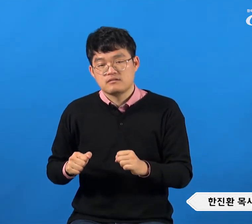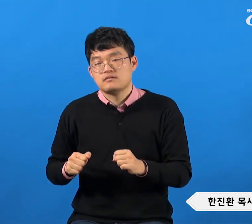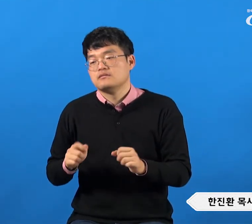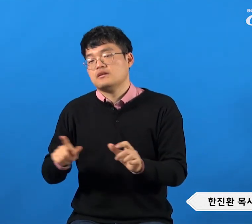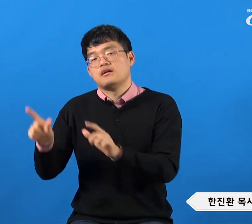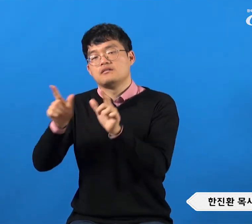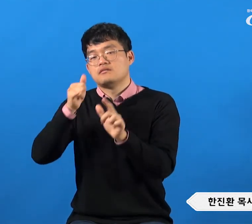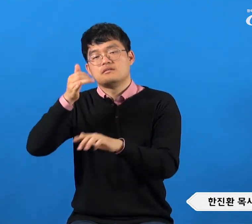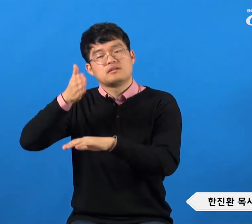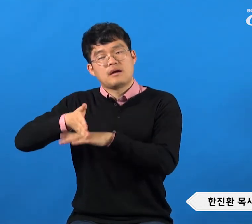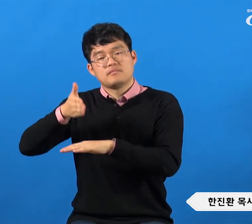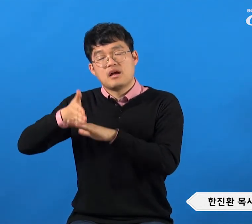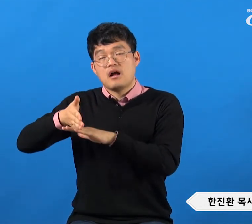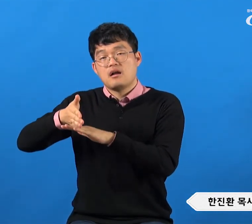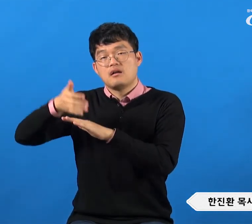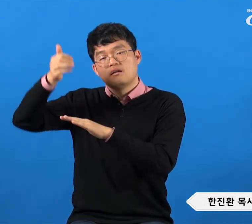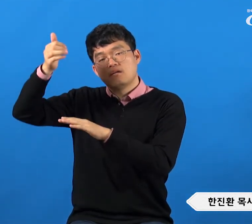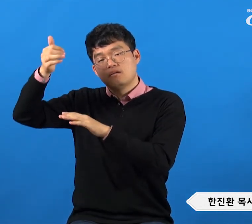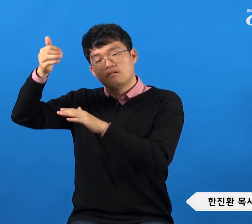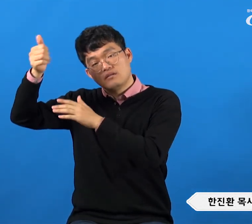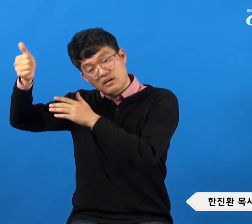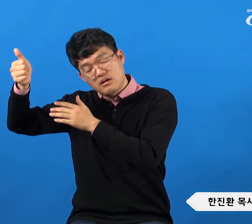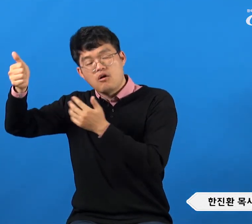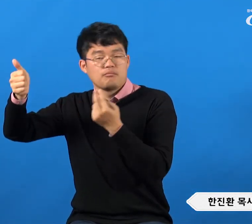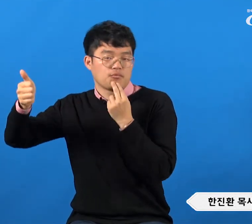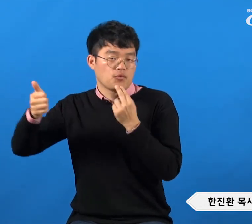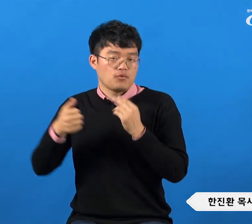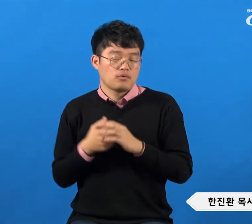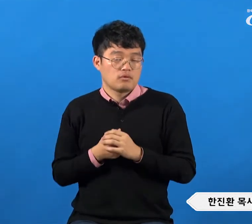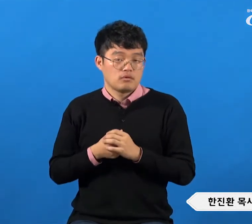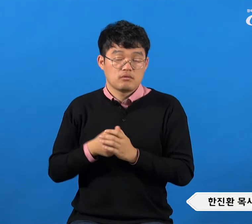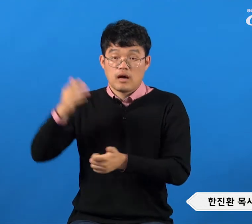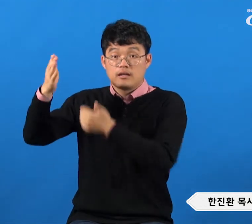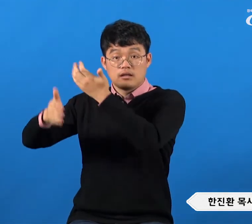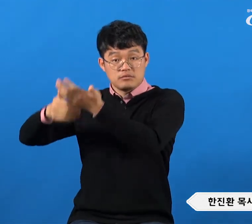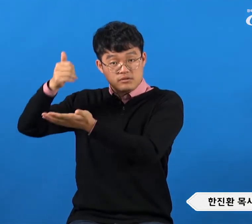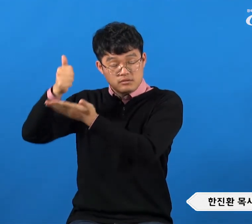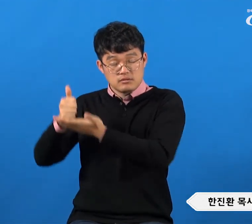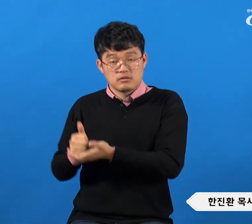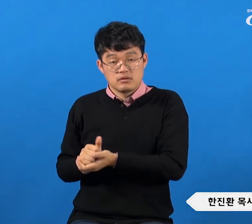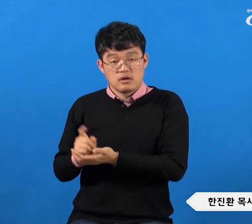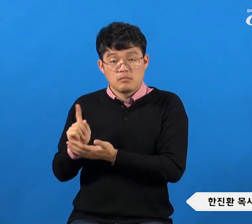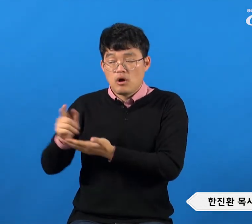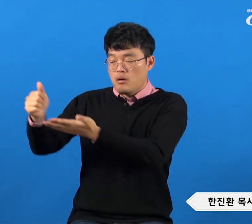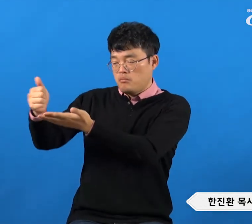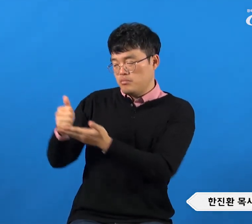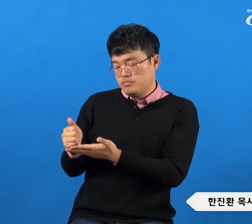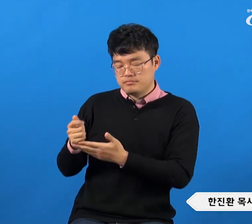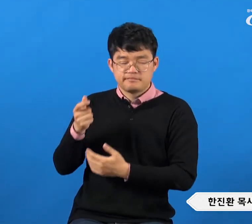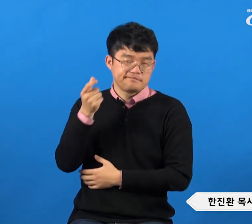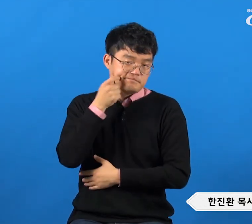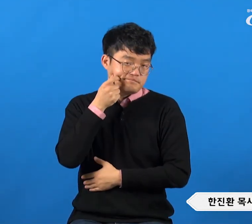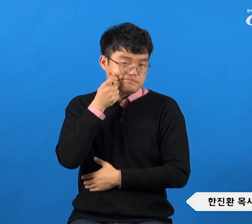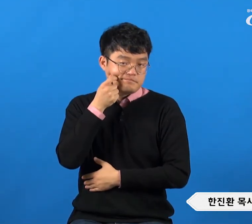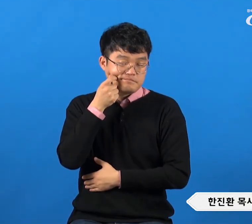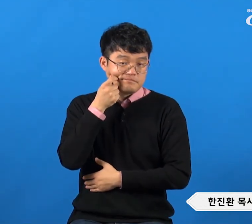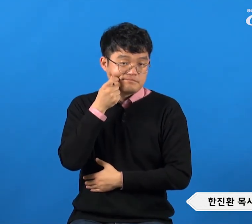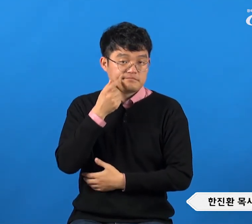것입니다. 감사할 대상이 없었던 것이죠. 하나님을 모시지 못했던